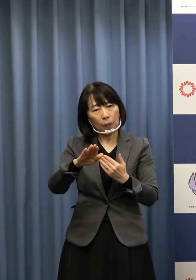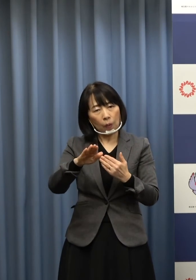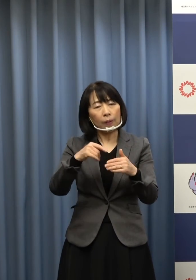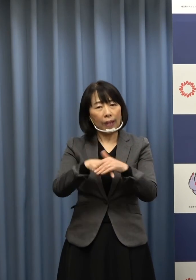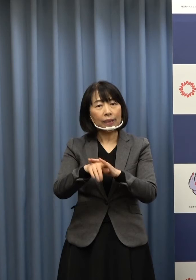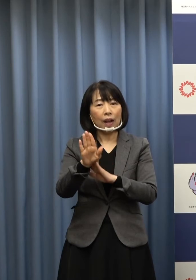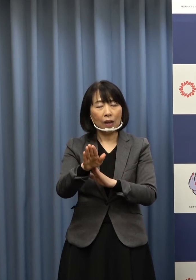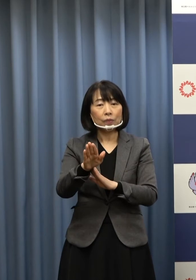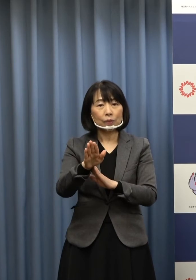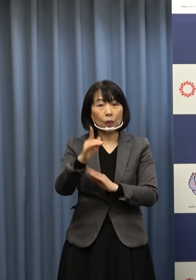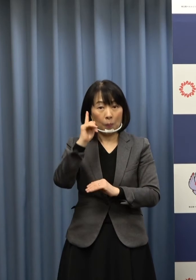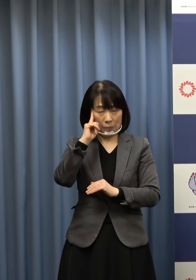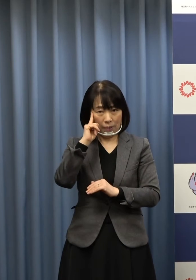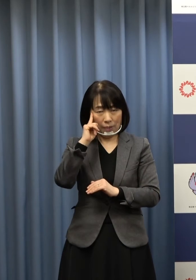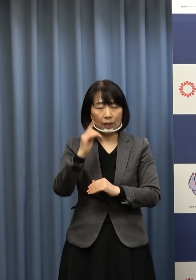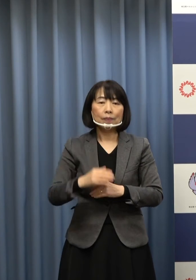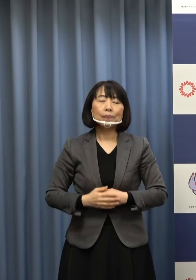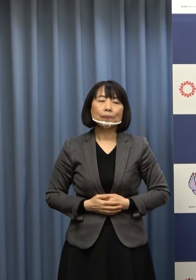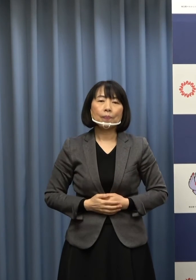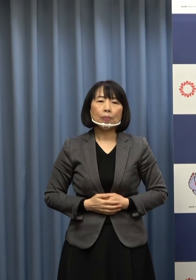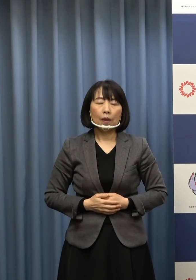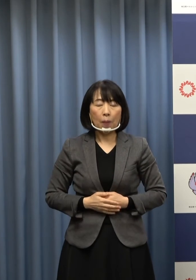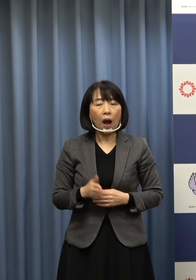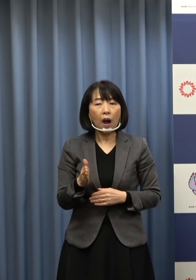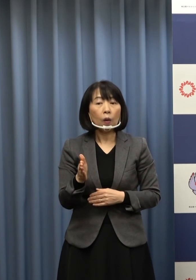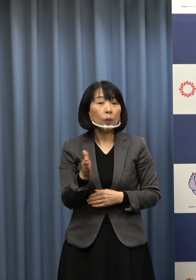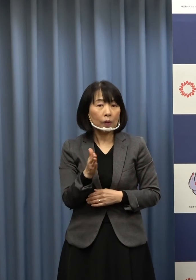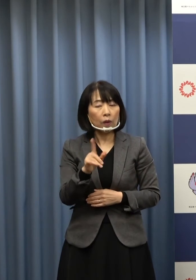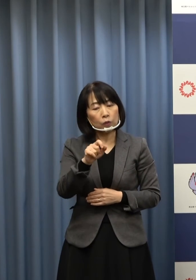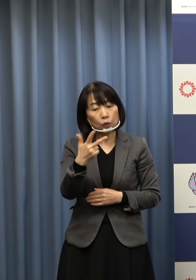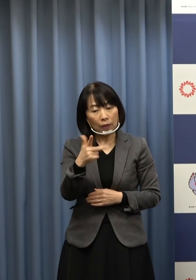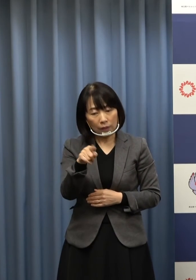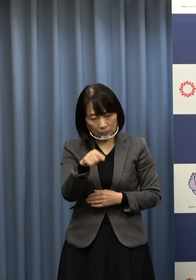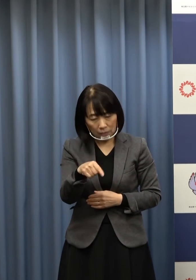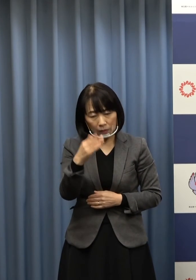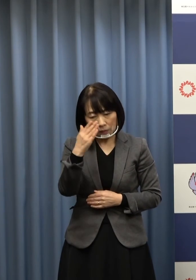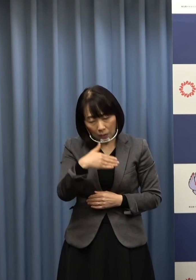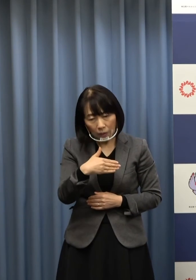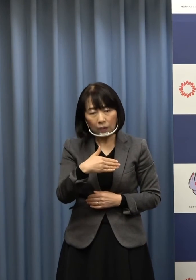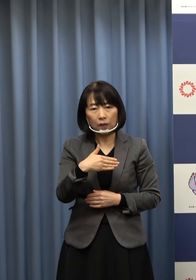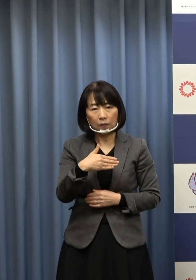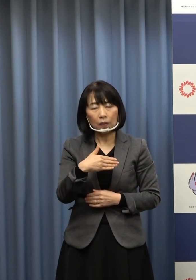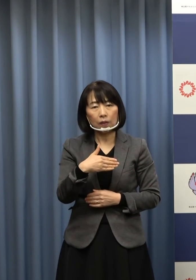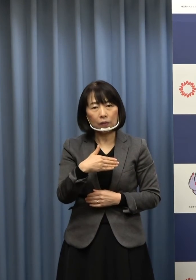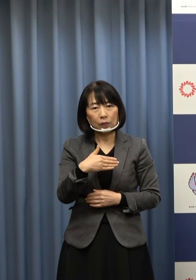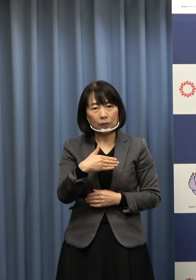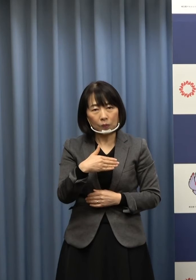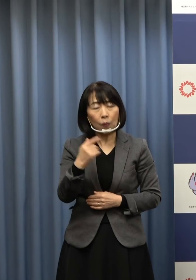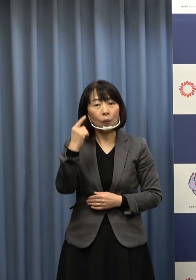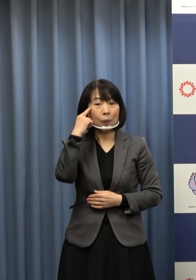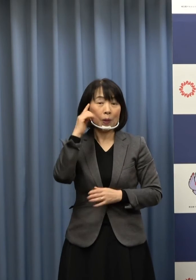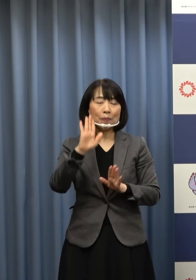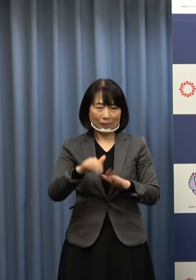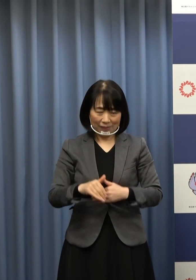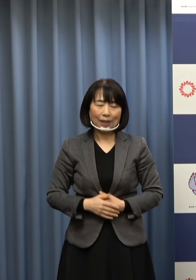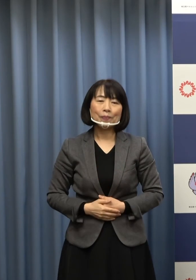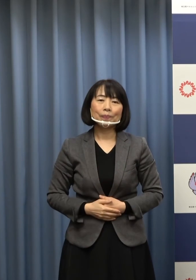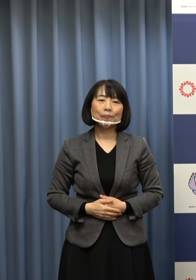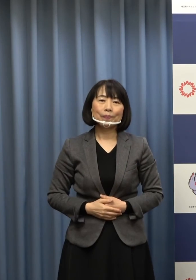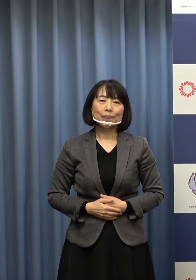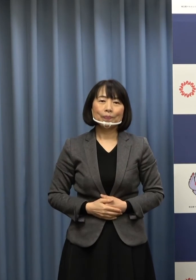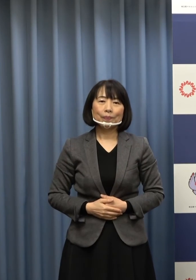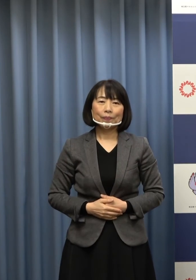なところですけれども、このぐらいの数だったのかっていうのは感触として、印象として私はそう思い